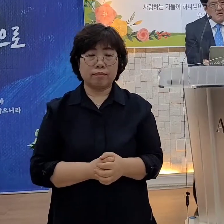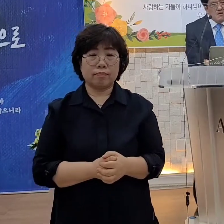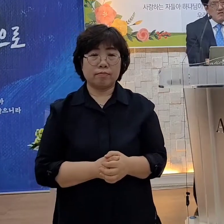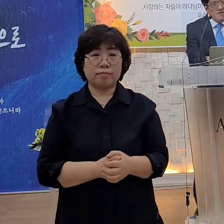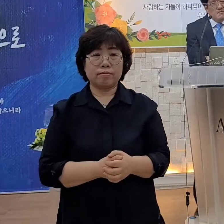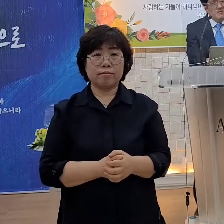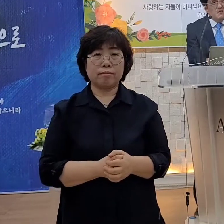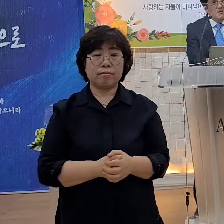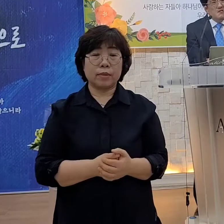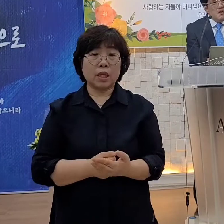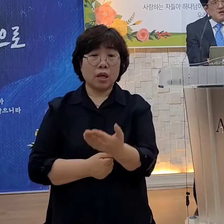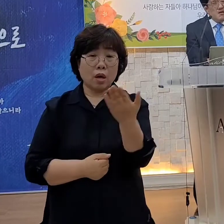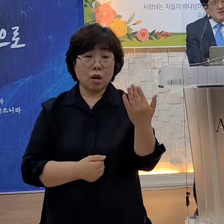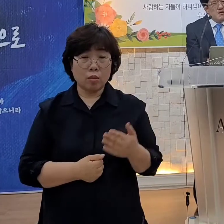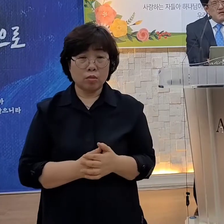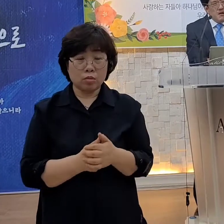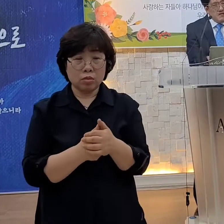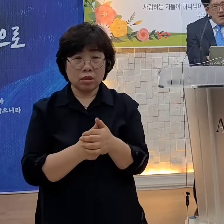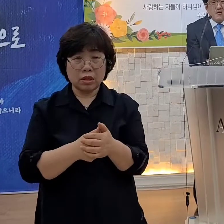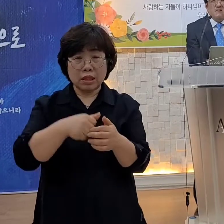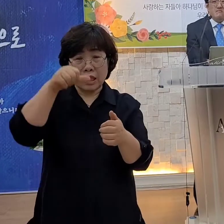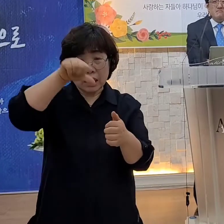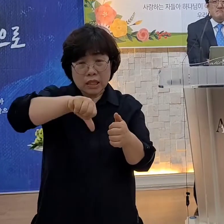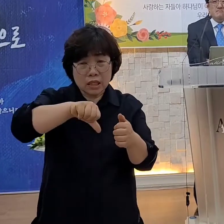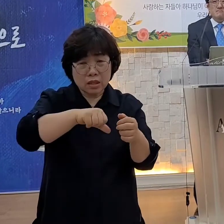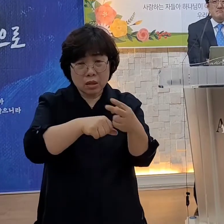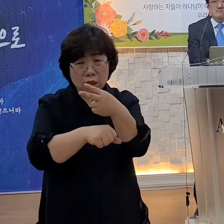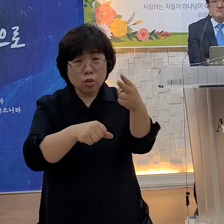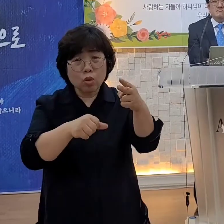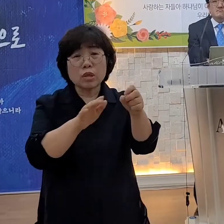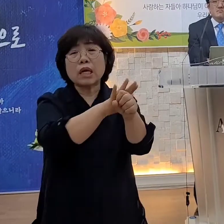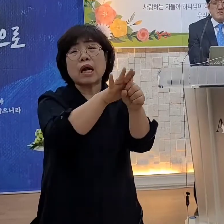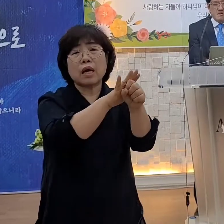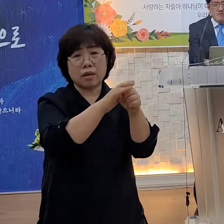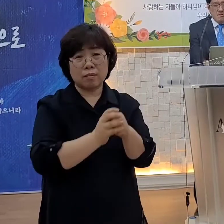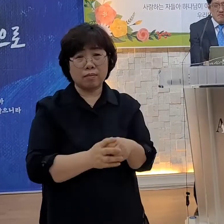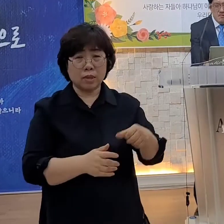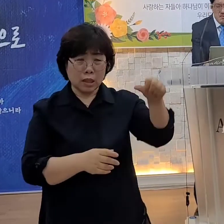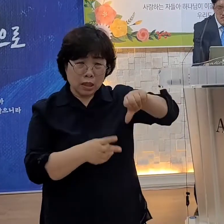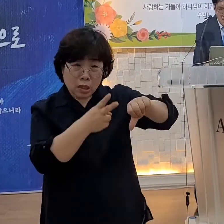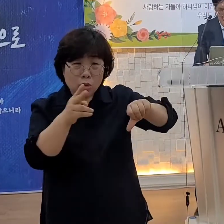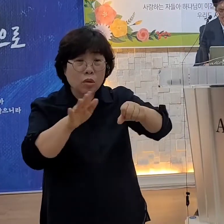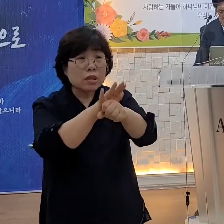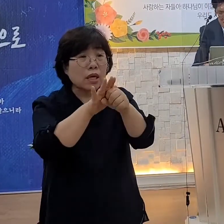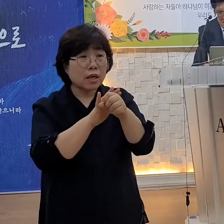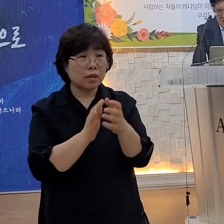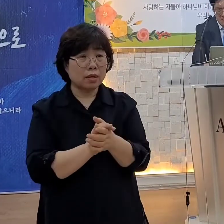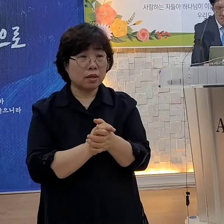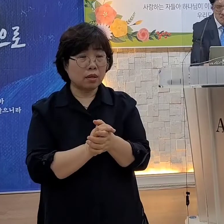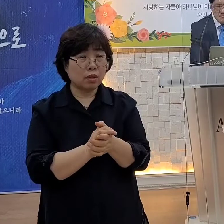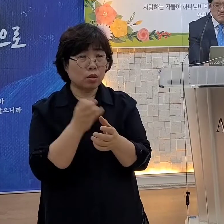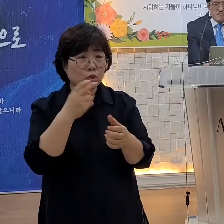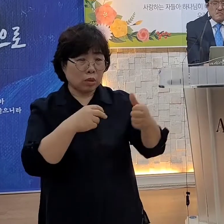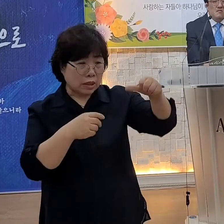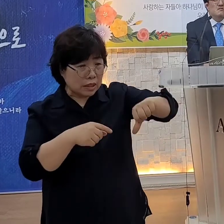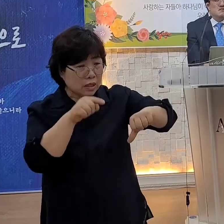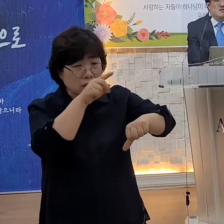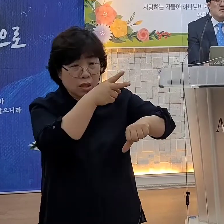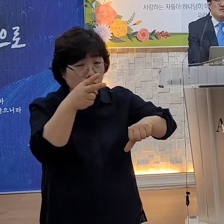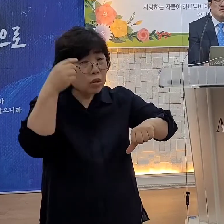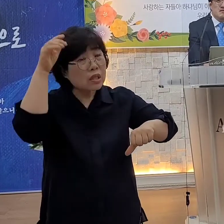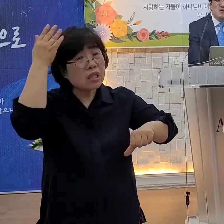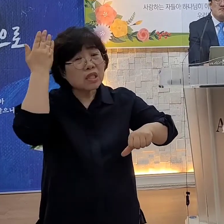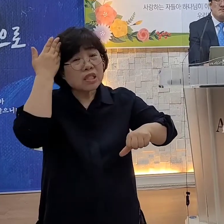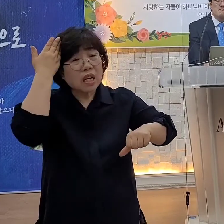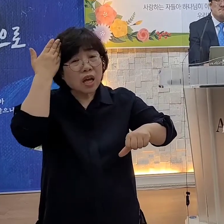뭐냐. 여러분 지는 게 사랑이에요. 그리고 지는 것이 지혜고